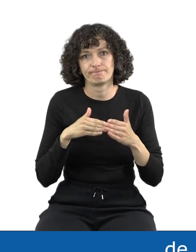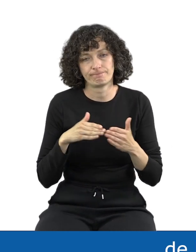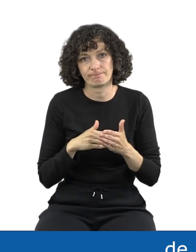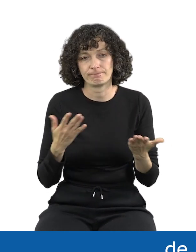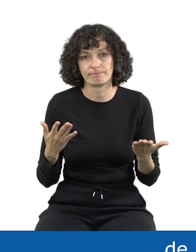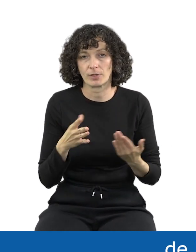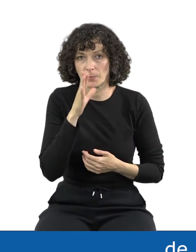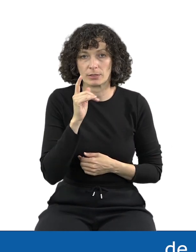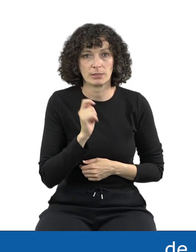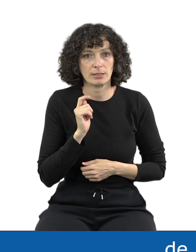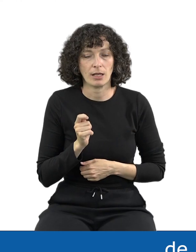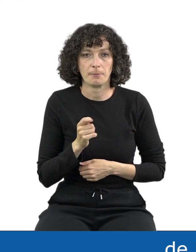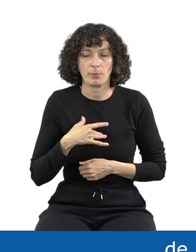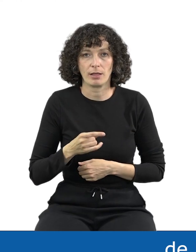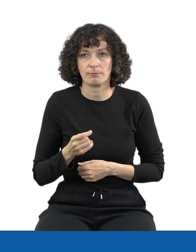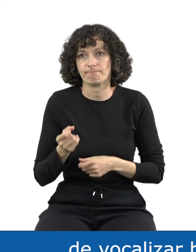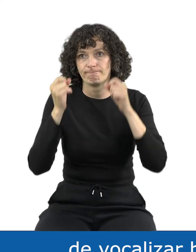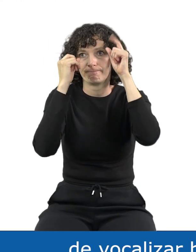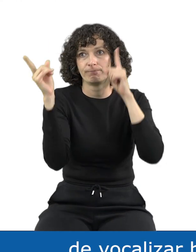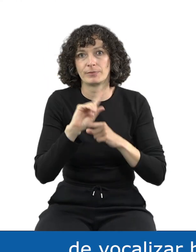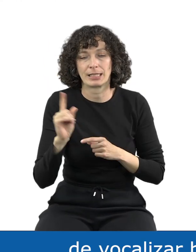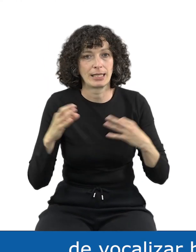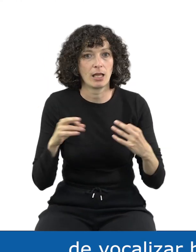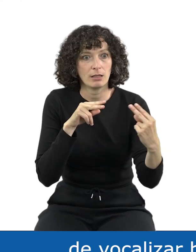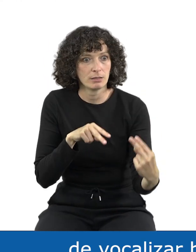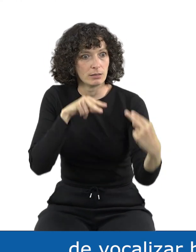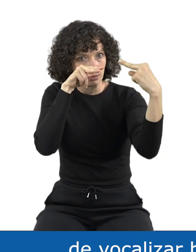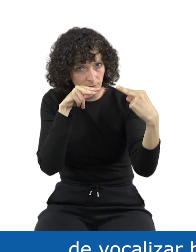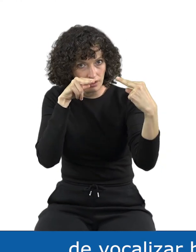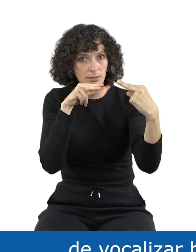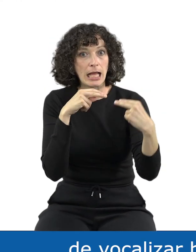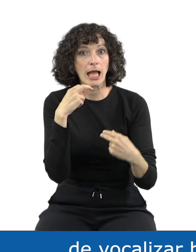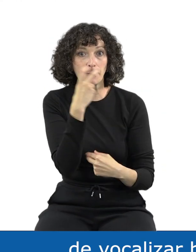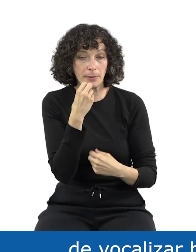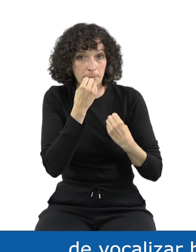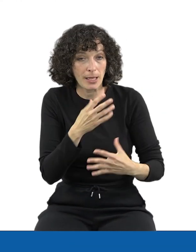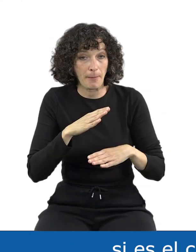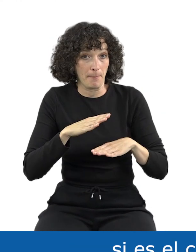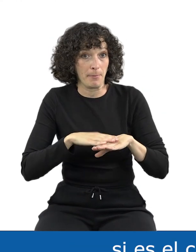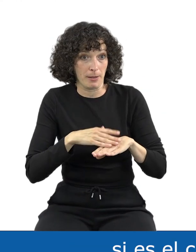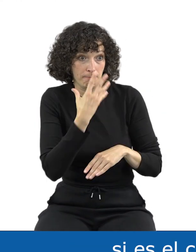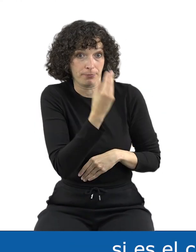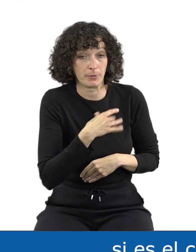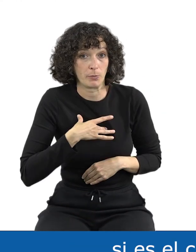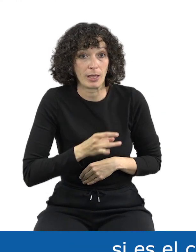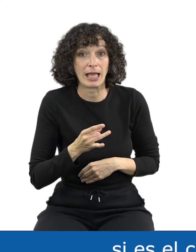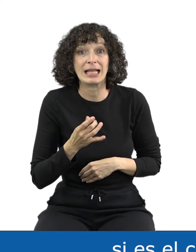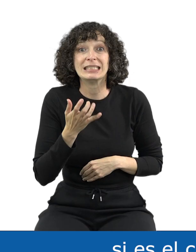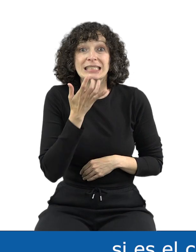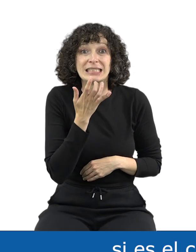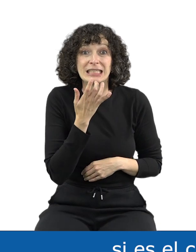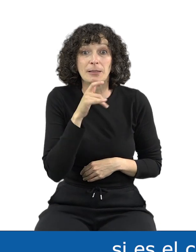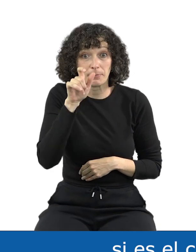de la importancia del contacto visual, de vocalizar bien para que nos puedan leer bien los labios, si es el caso de una persona